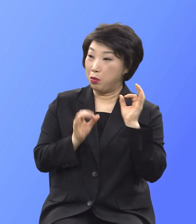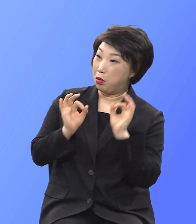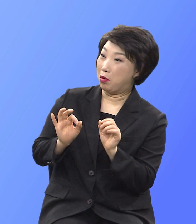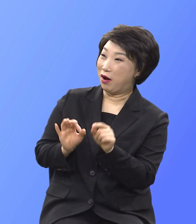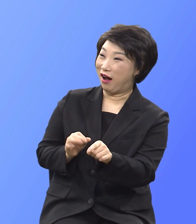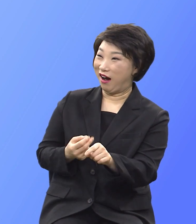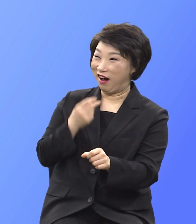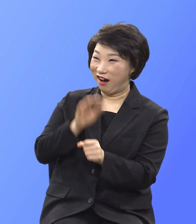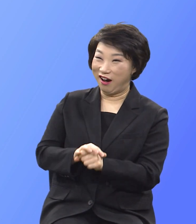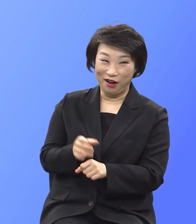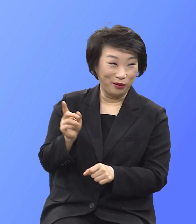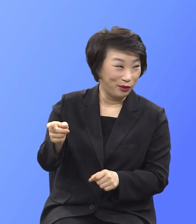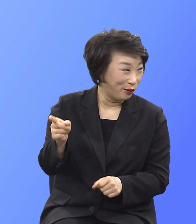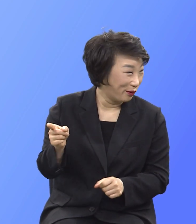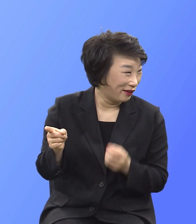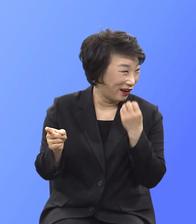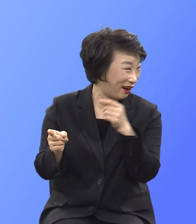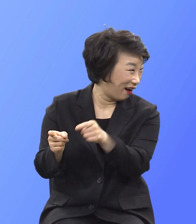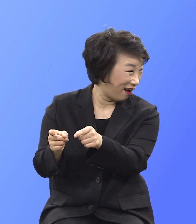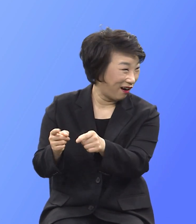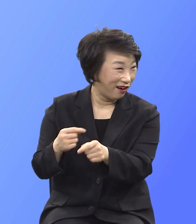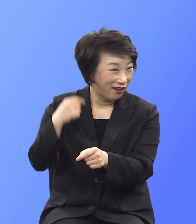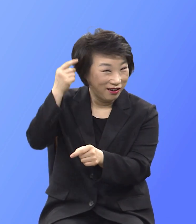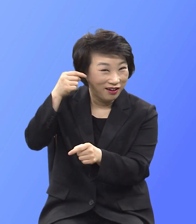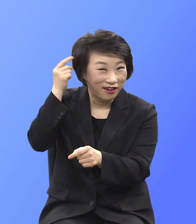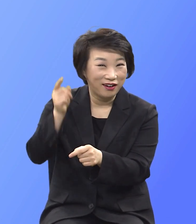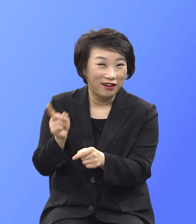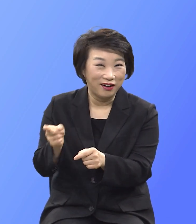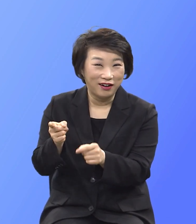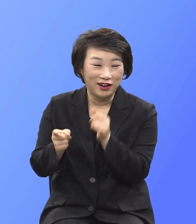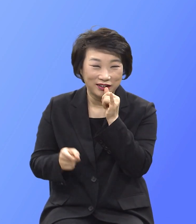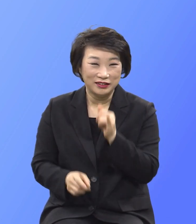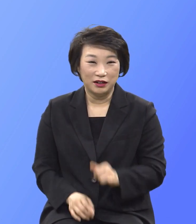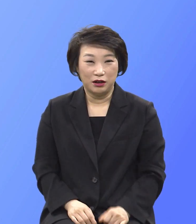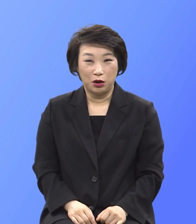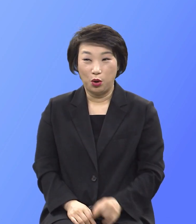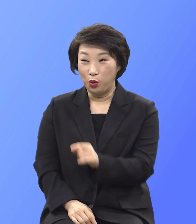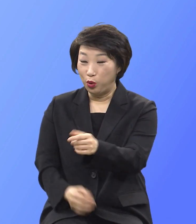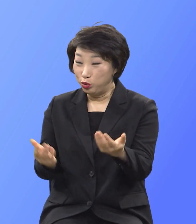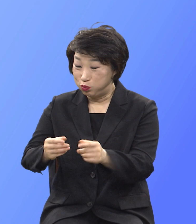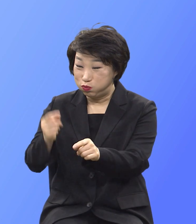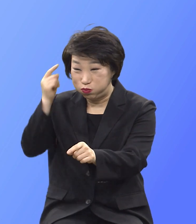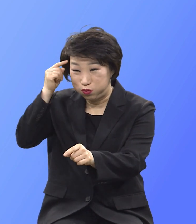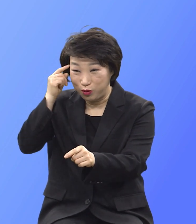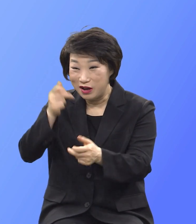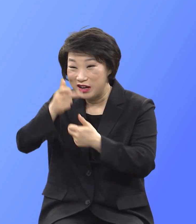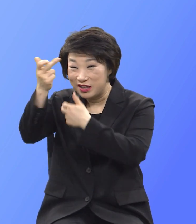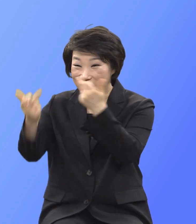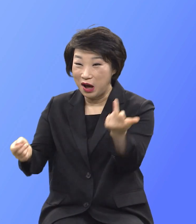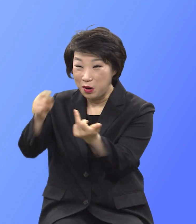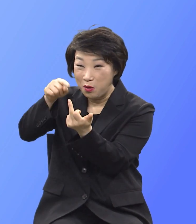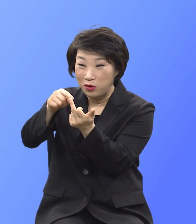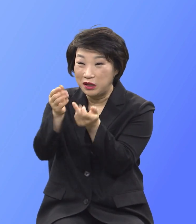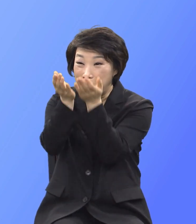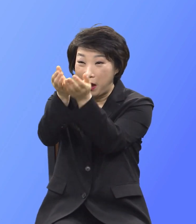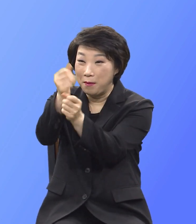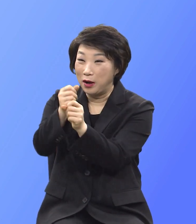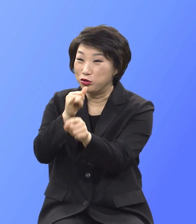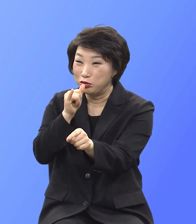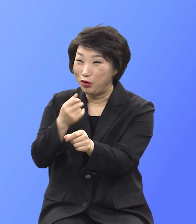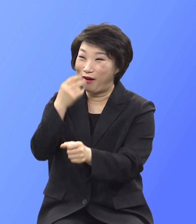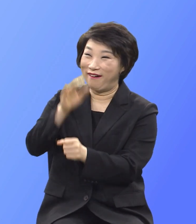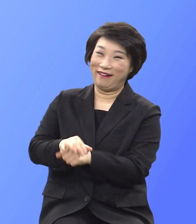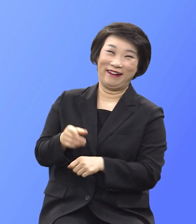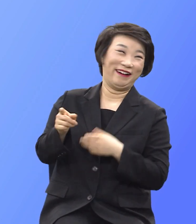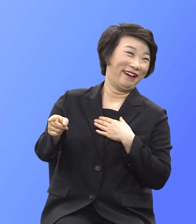사람들은 다 비웃지 않았겠어요? 저거 뭔 짓이야, 저 산꼭대기에 무슨